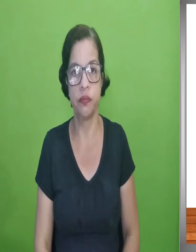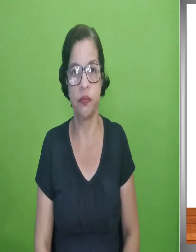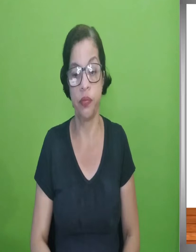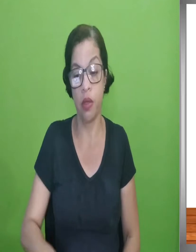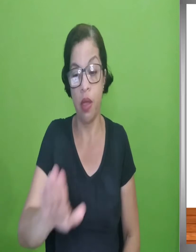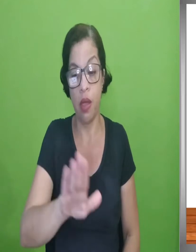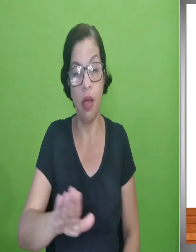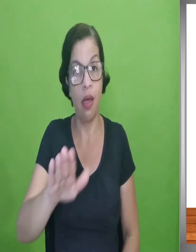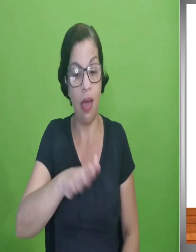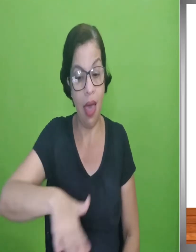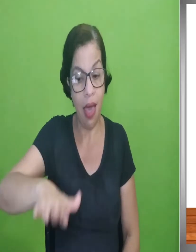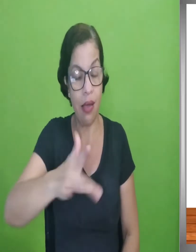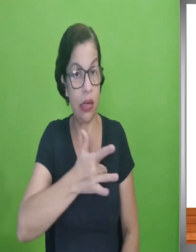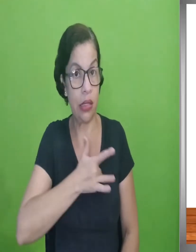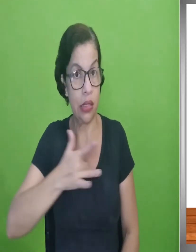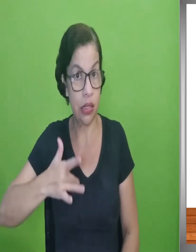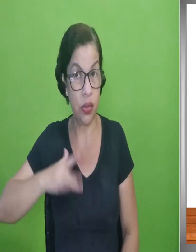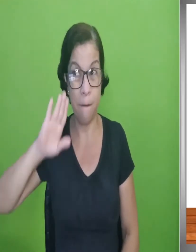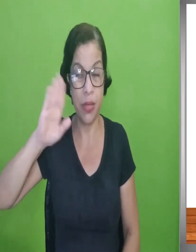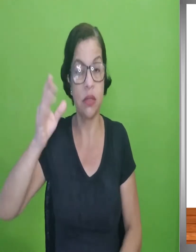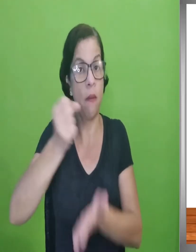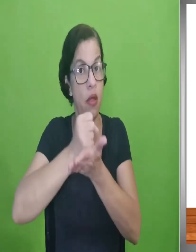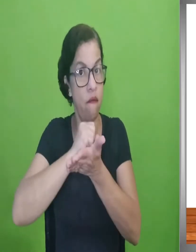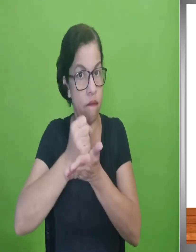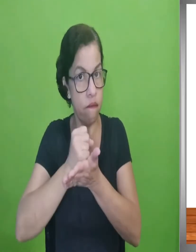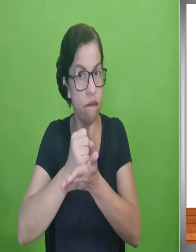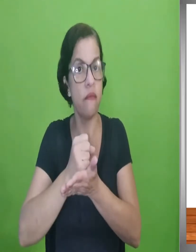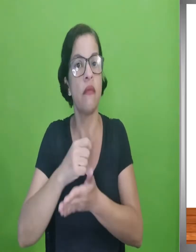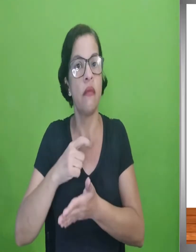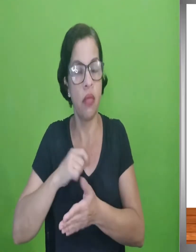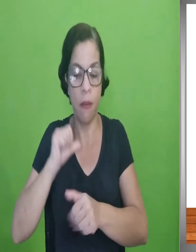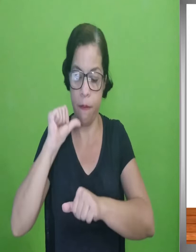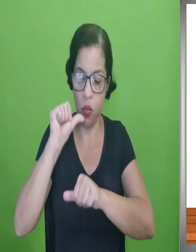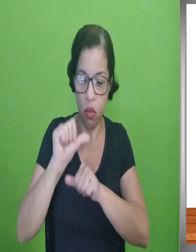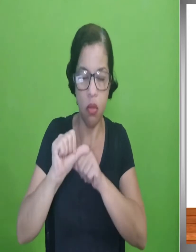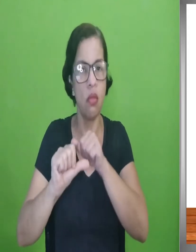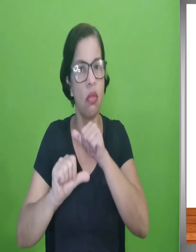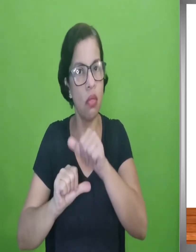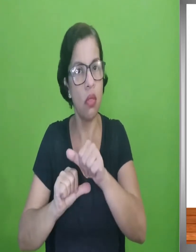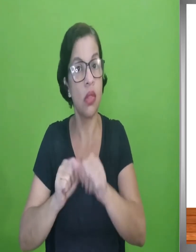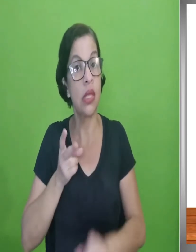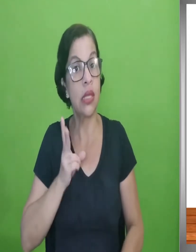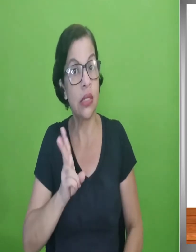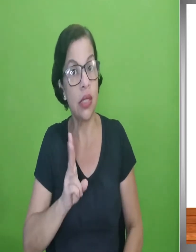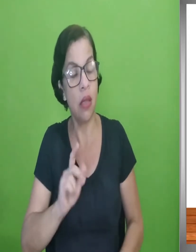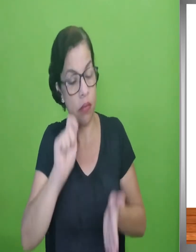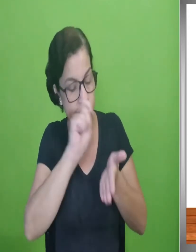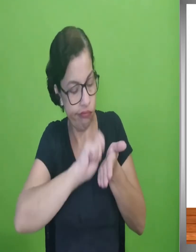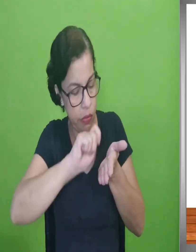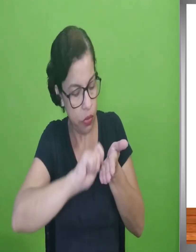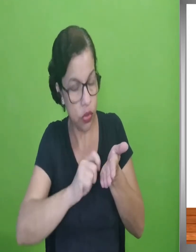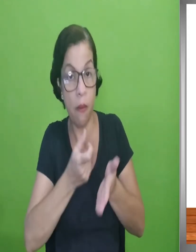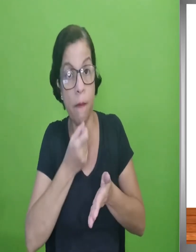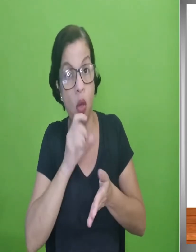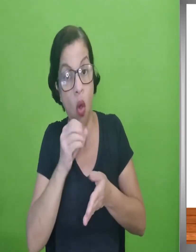Como a área da saúde e principalmente a farmacologia estão em constante mudança, sempre que prescrever um